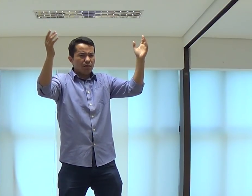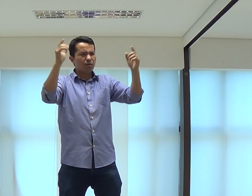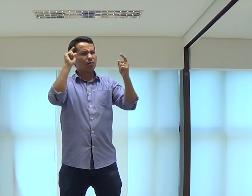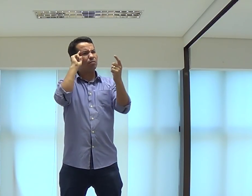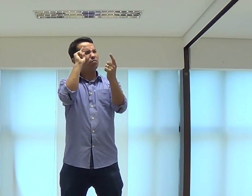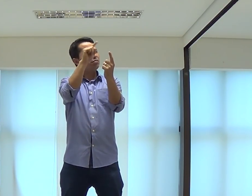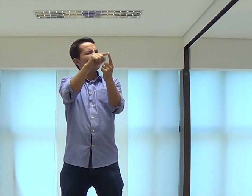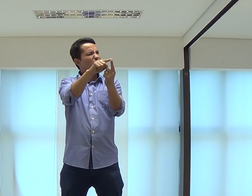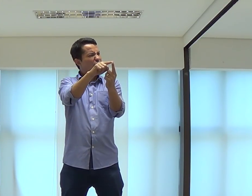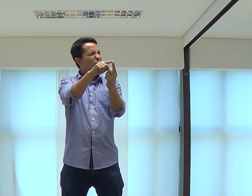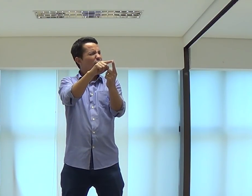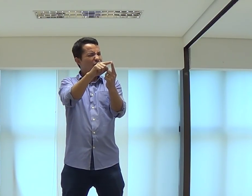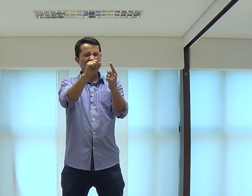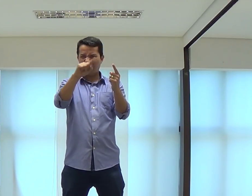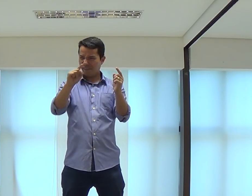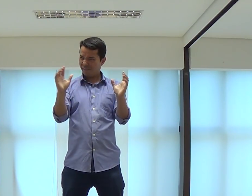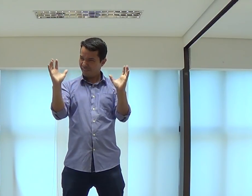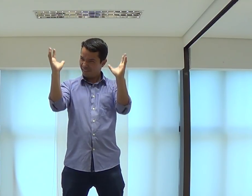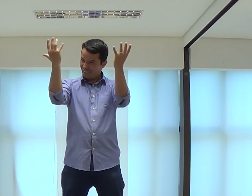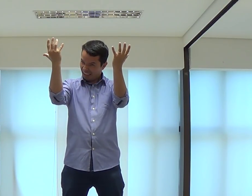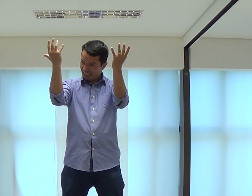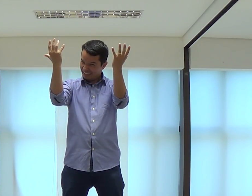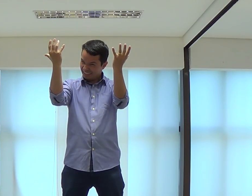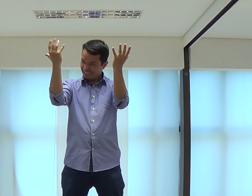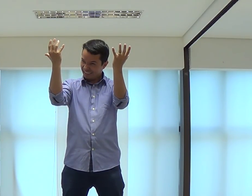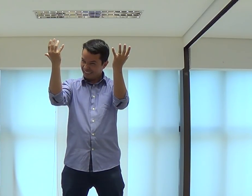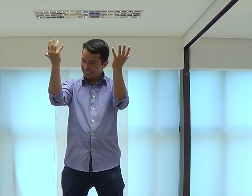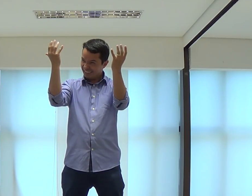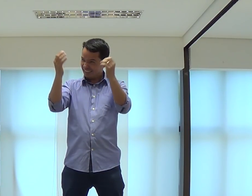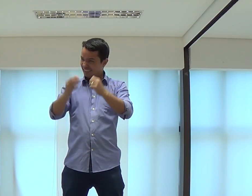festa, festa, festa. Mas é esse o propósito do Natal, é ter festa?